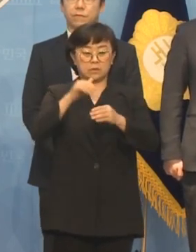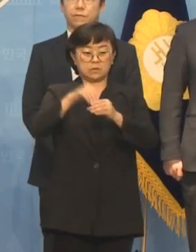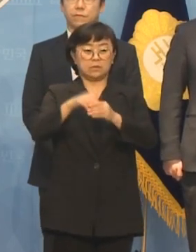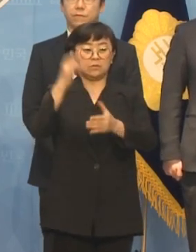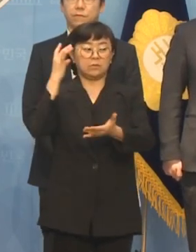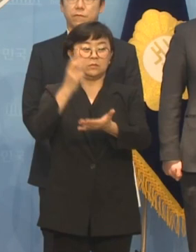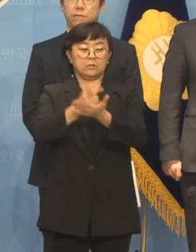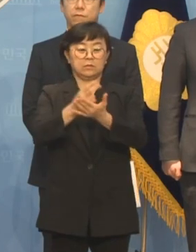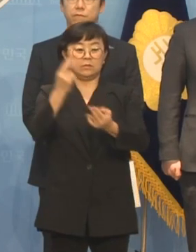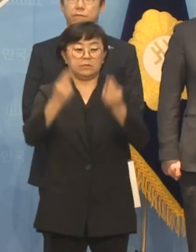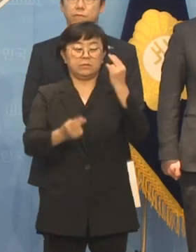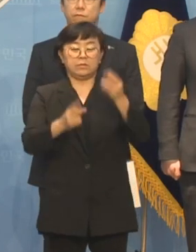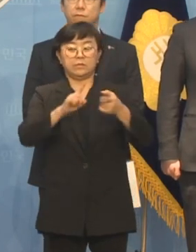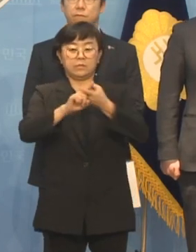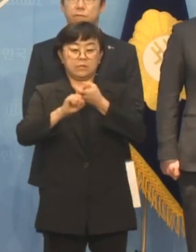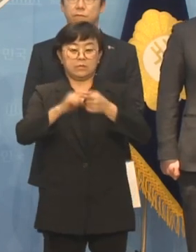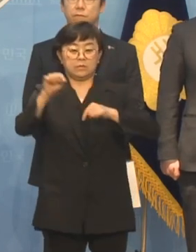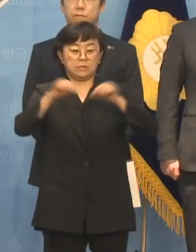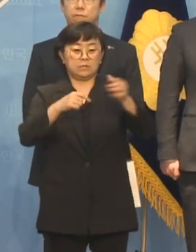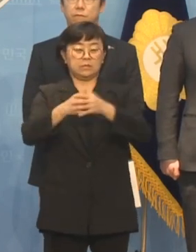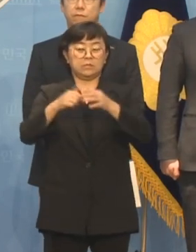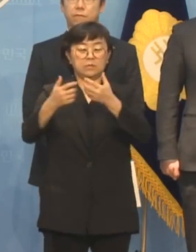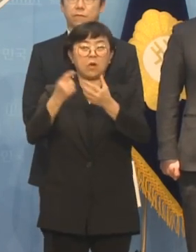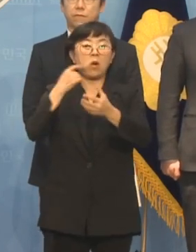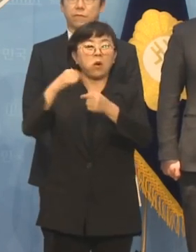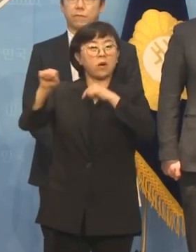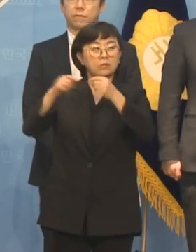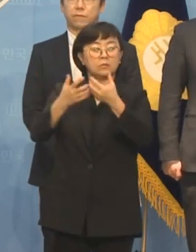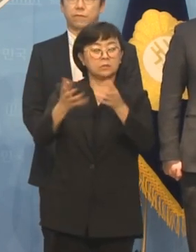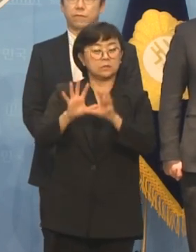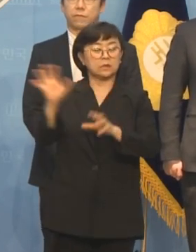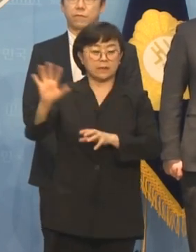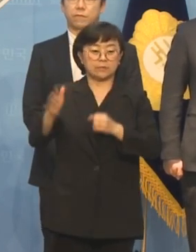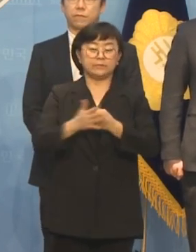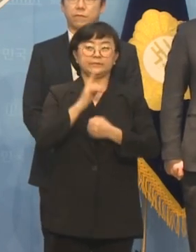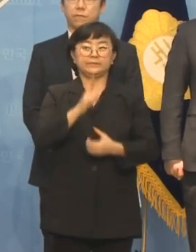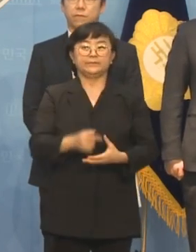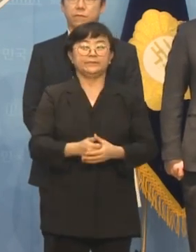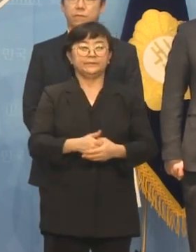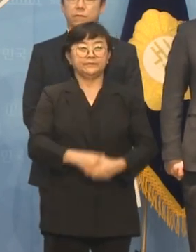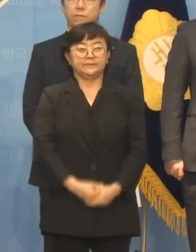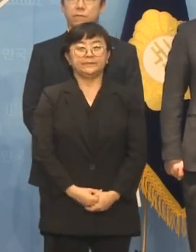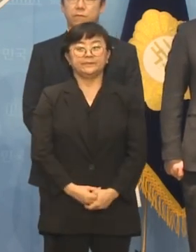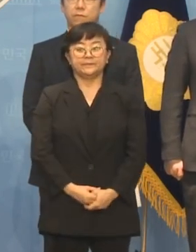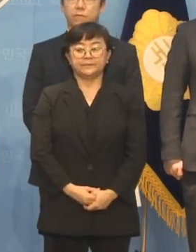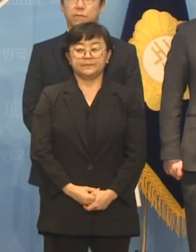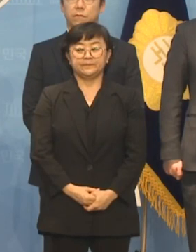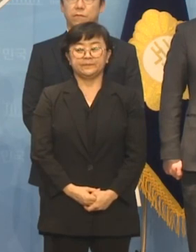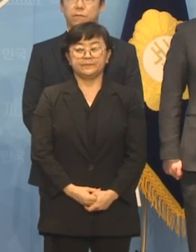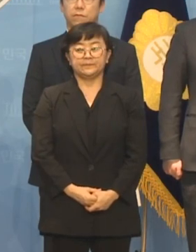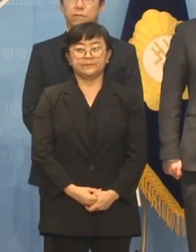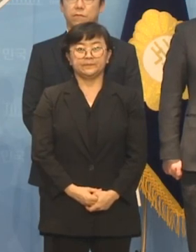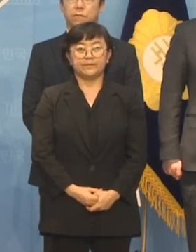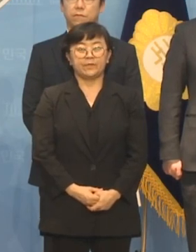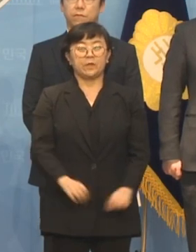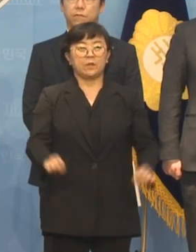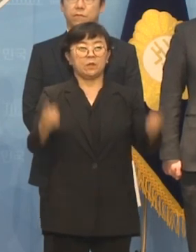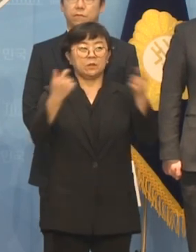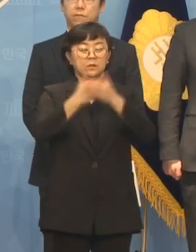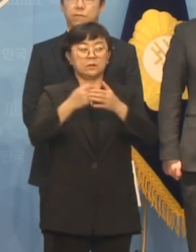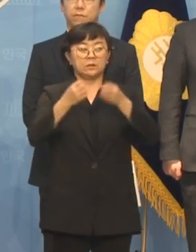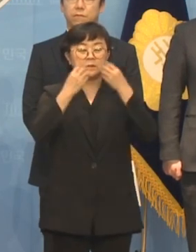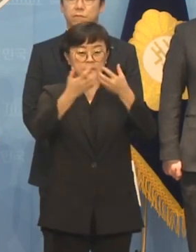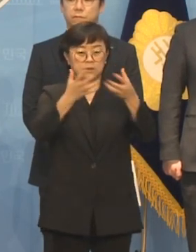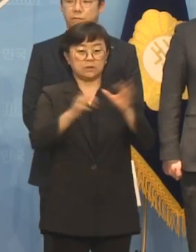원칙의 비례연합정당은 위성이 아니라 행성을 만들어내는 일이 될 것이라고 확신합니다. 동시에